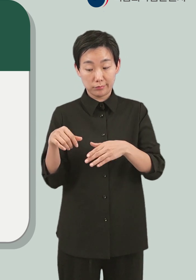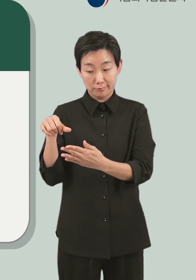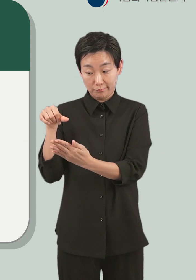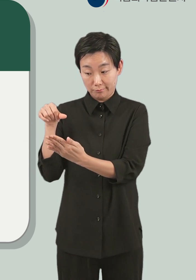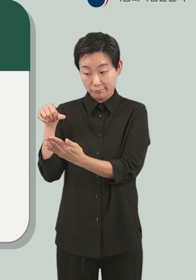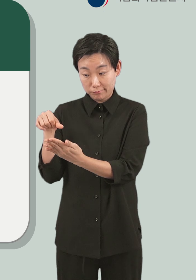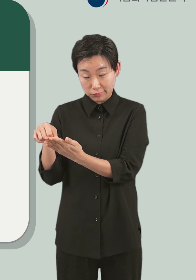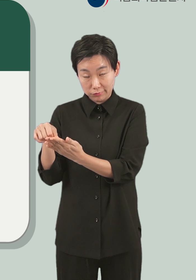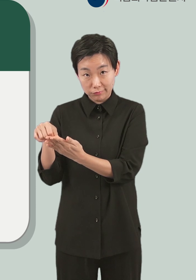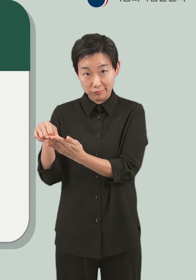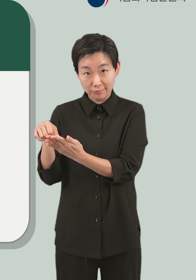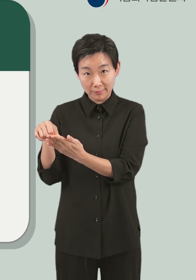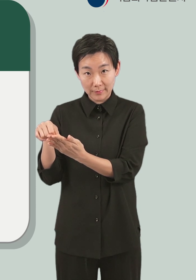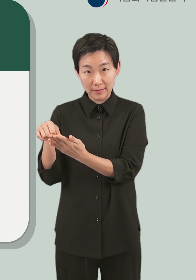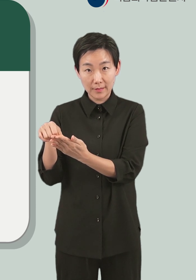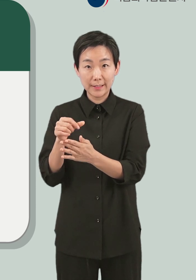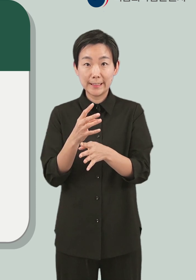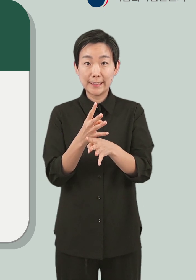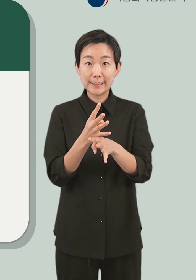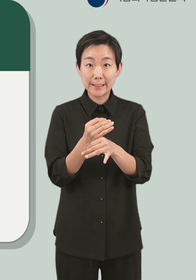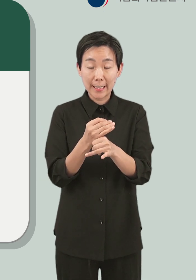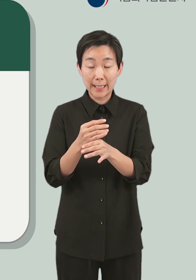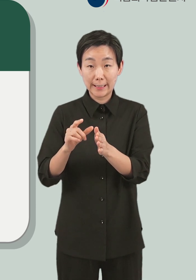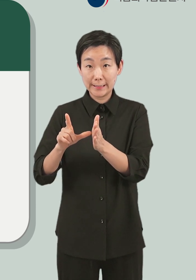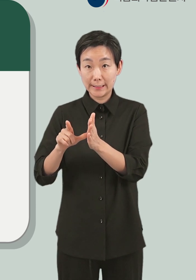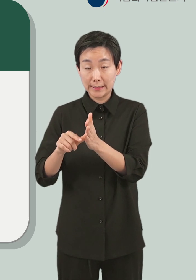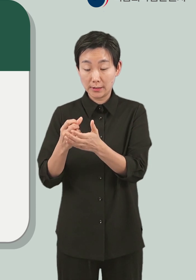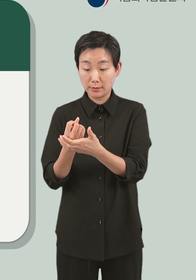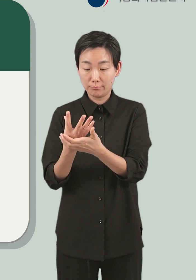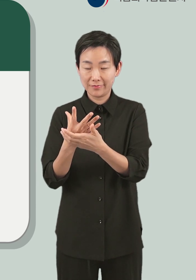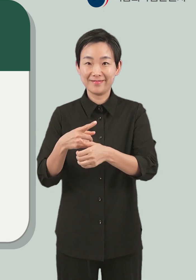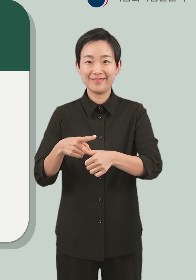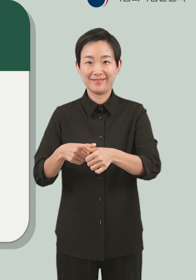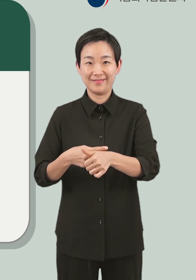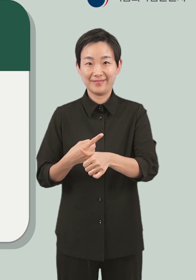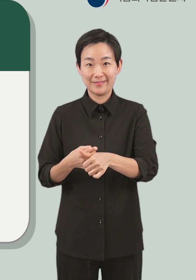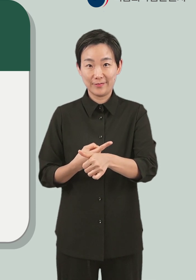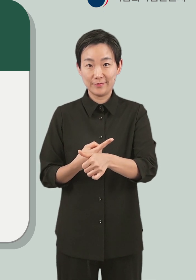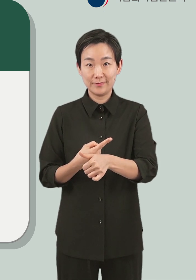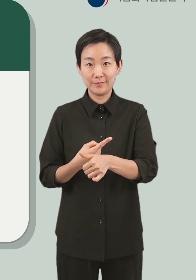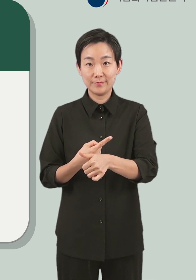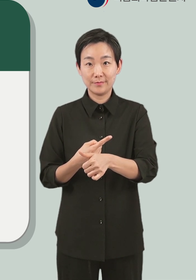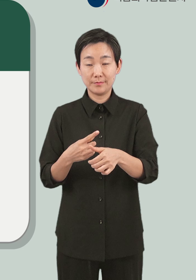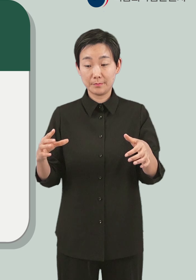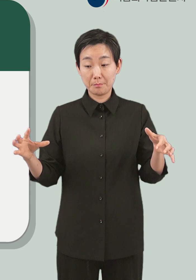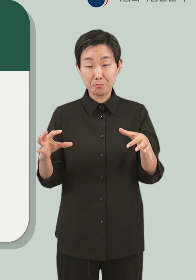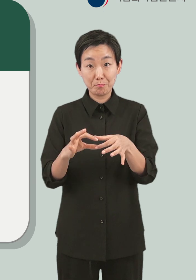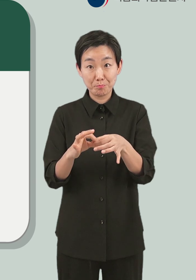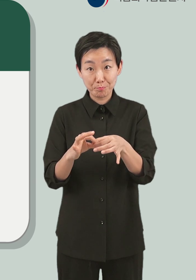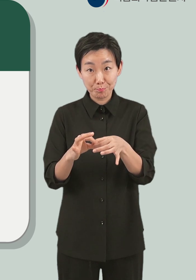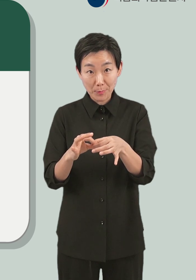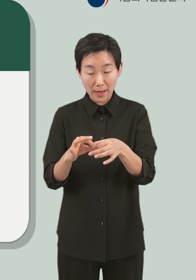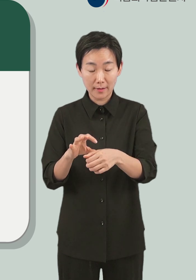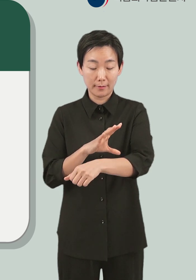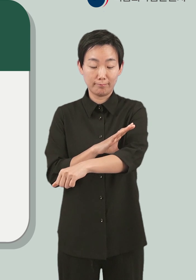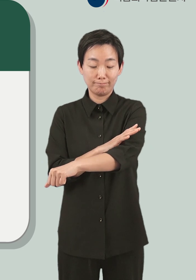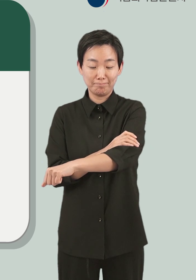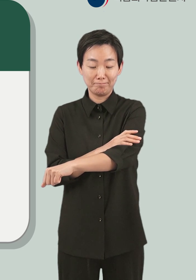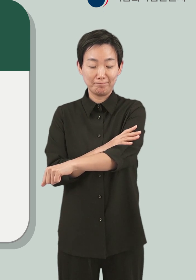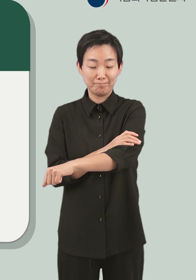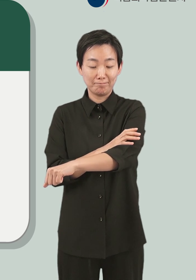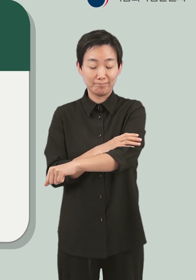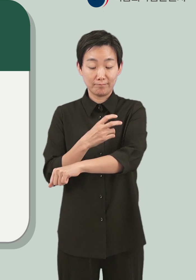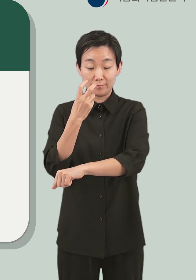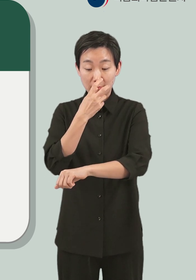후 혈압계를 연동합니다. 연동이 완료되면 날짜와 시간이 자동으로 설정됩니다.